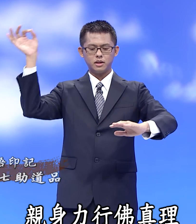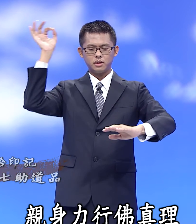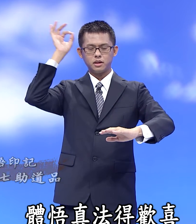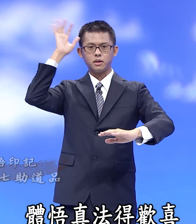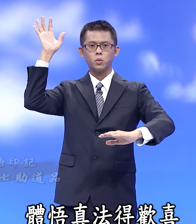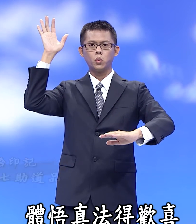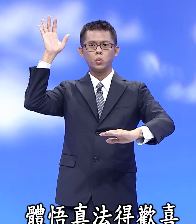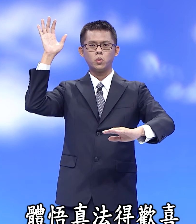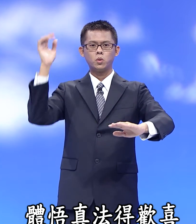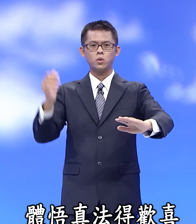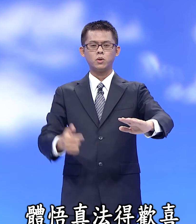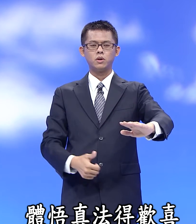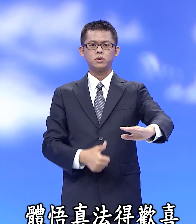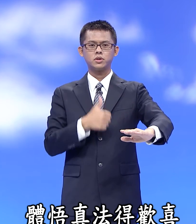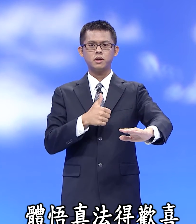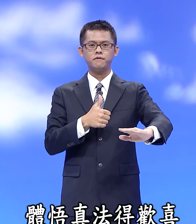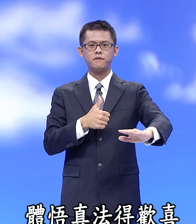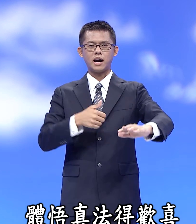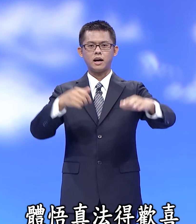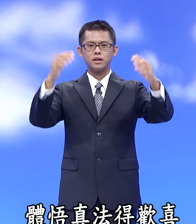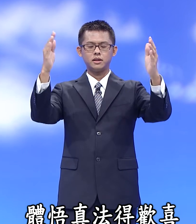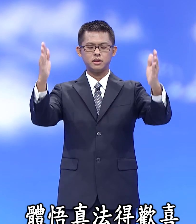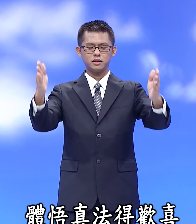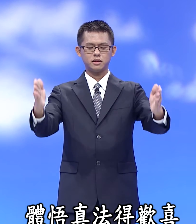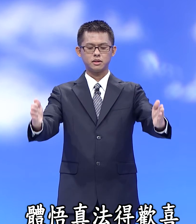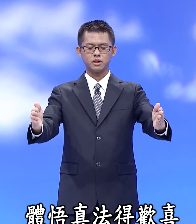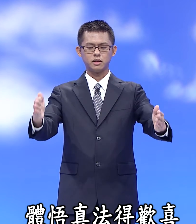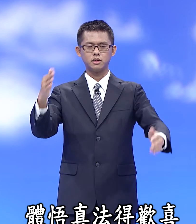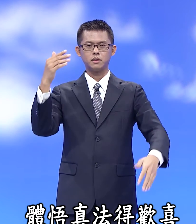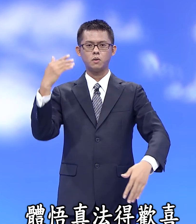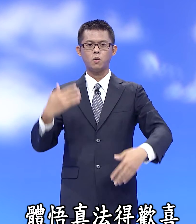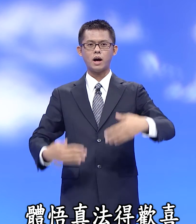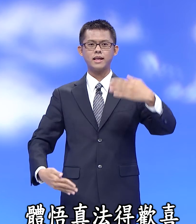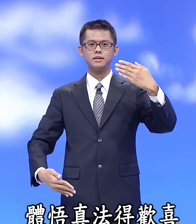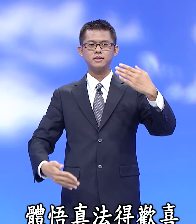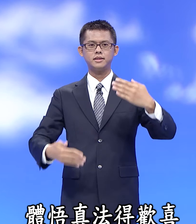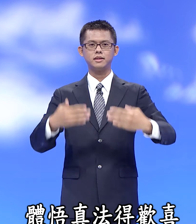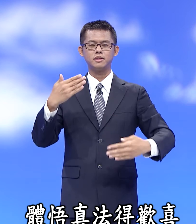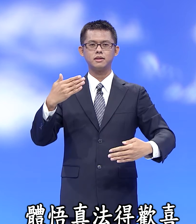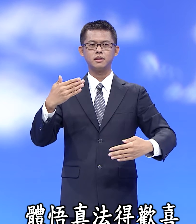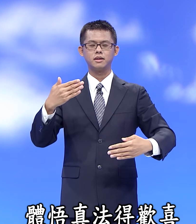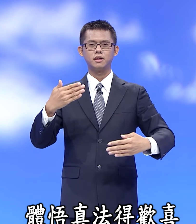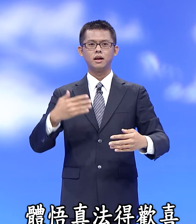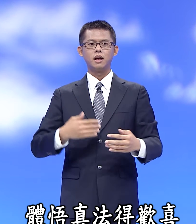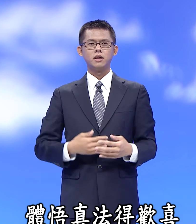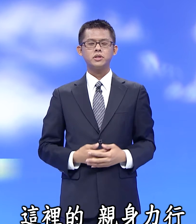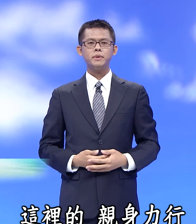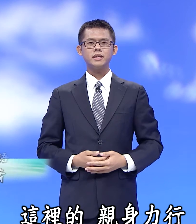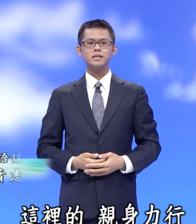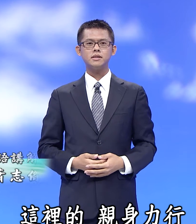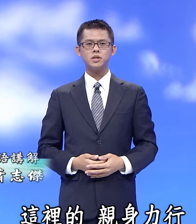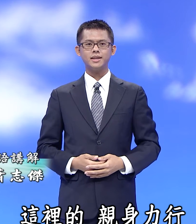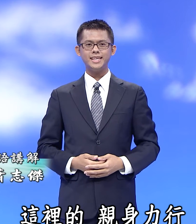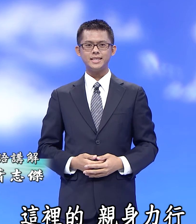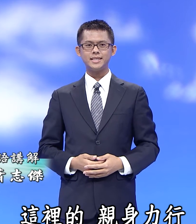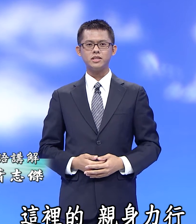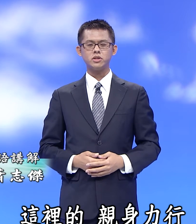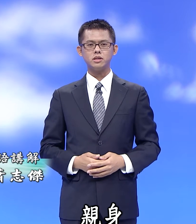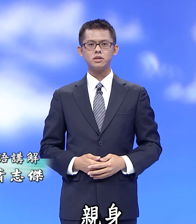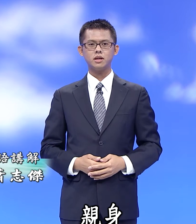体悟真法得欢喜。这边的亲身力行，亲身